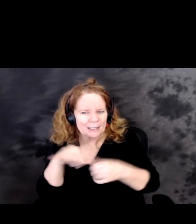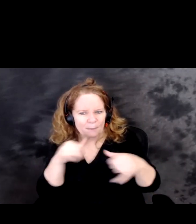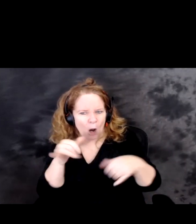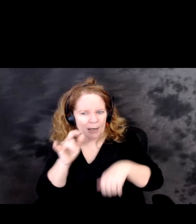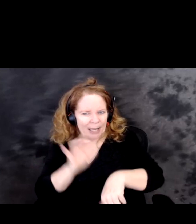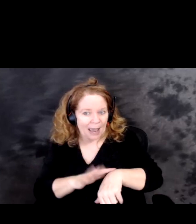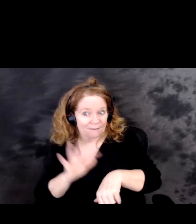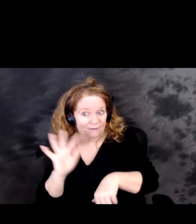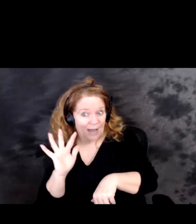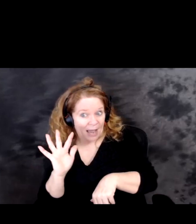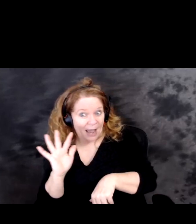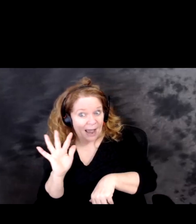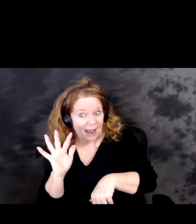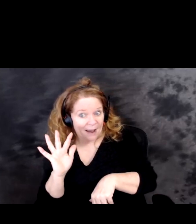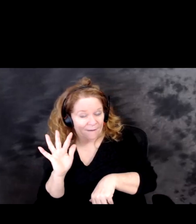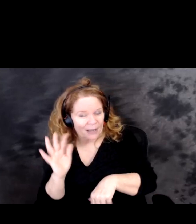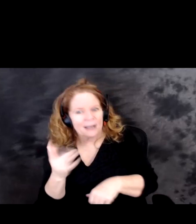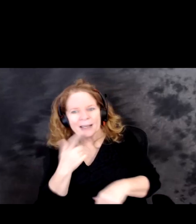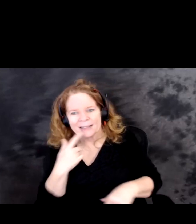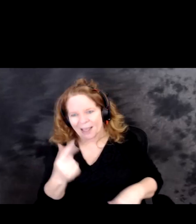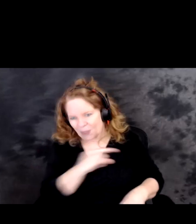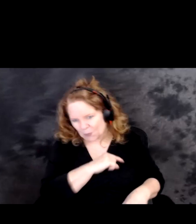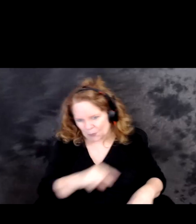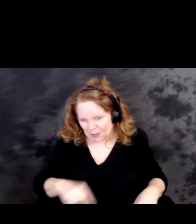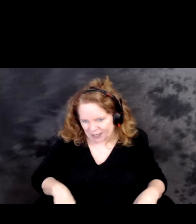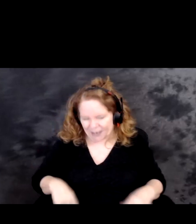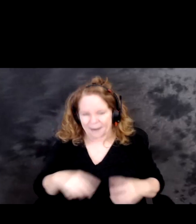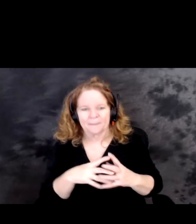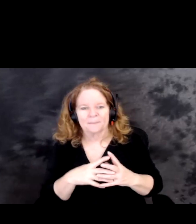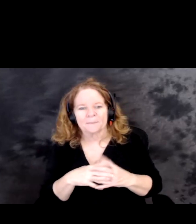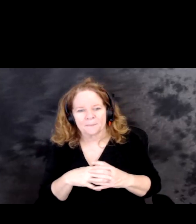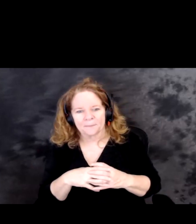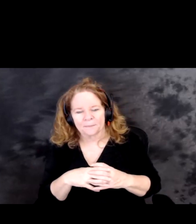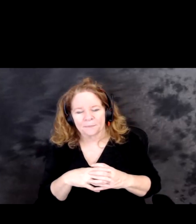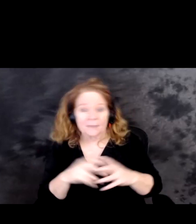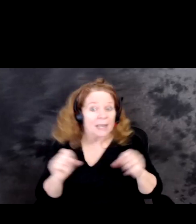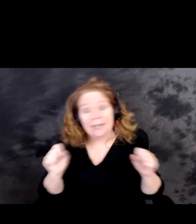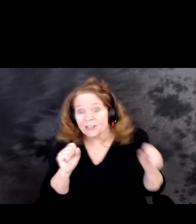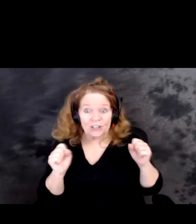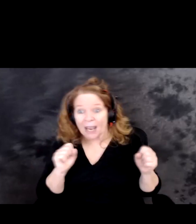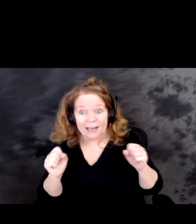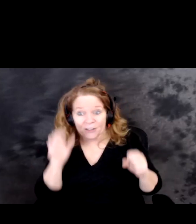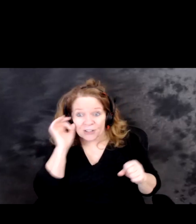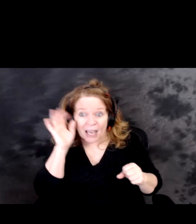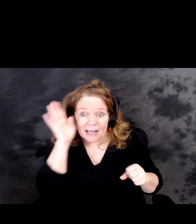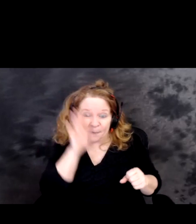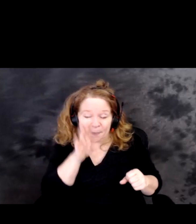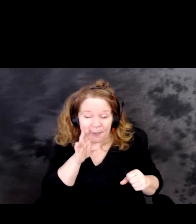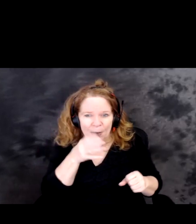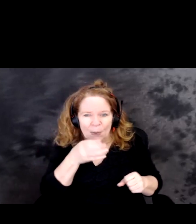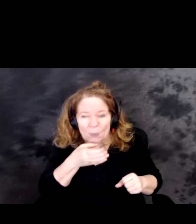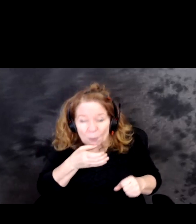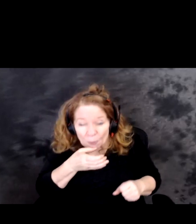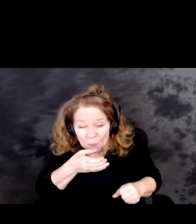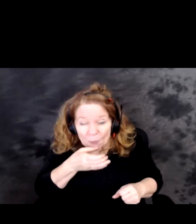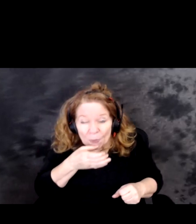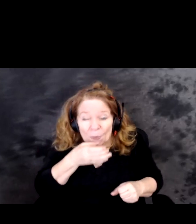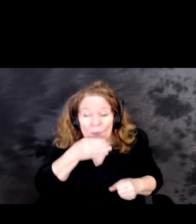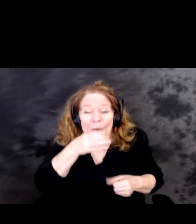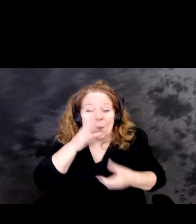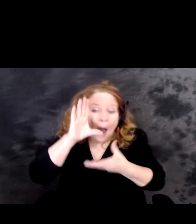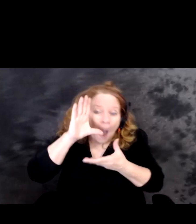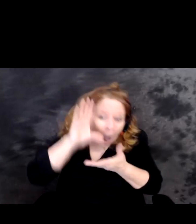fiesta del té con la princesa Peggy a las 5 de la tarde. La abeja Shakey Shake tomó un